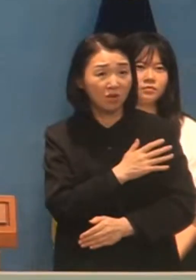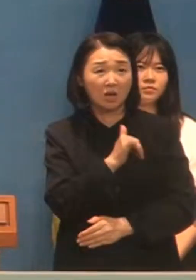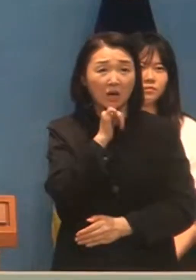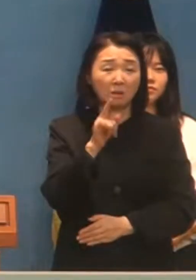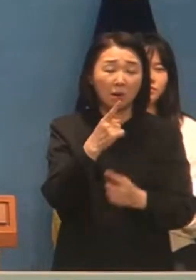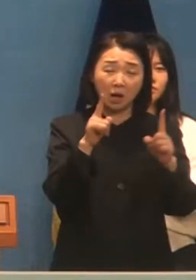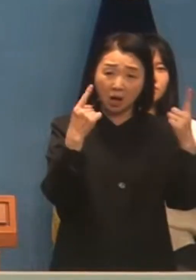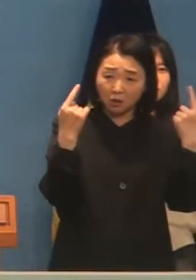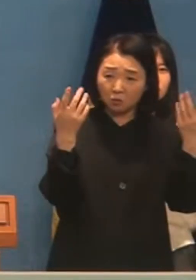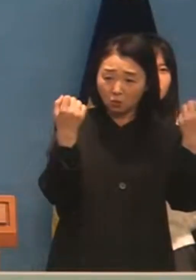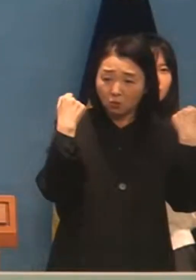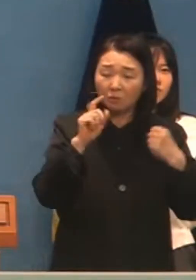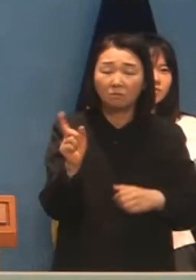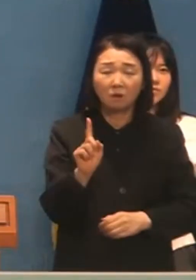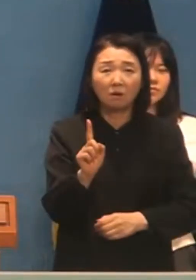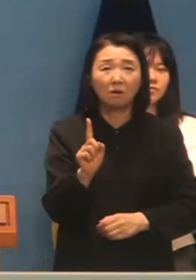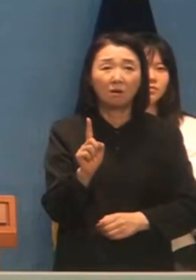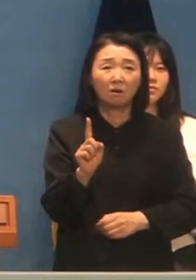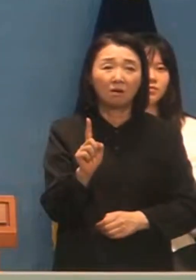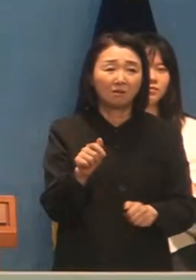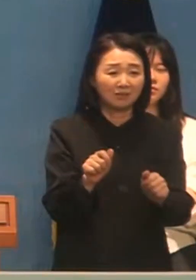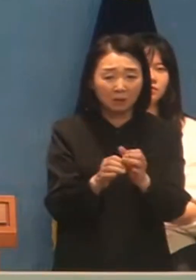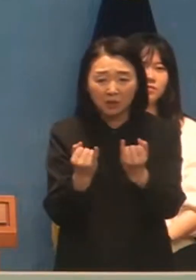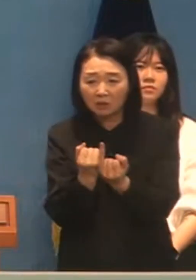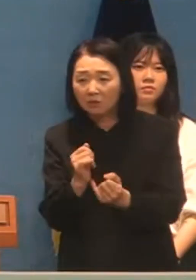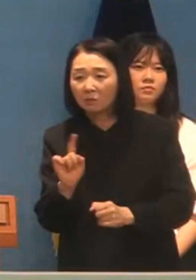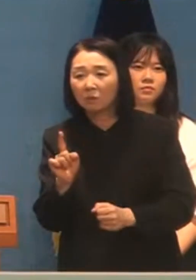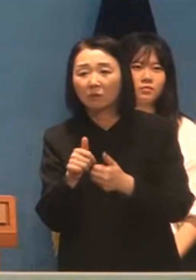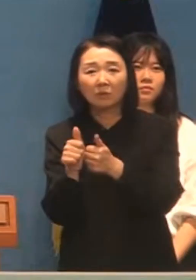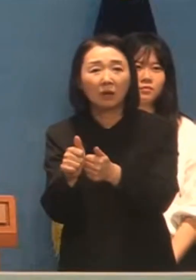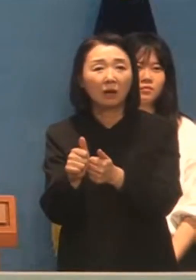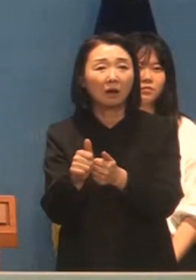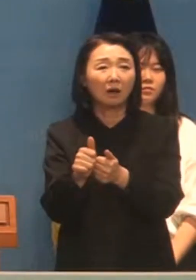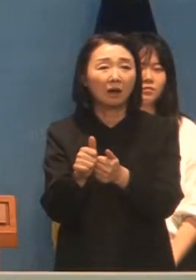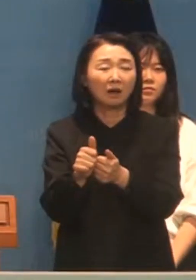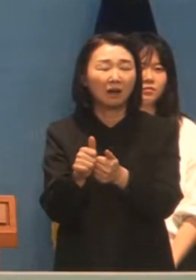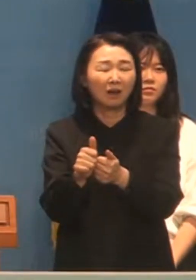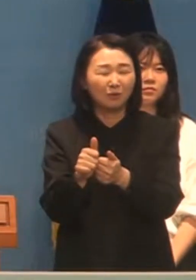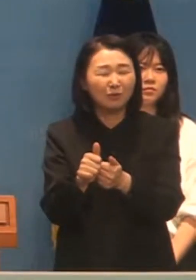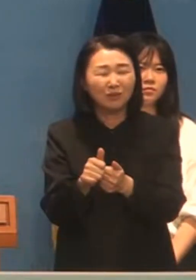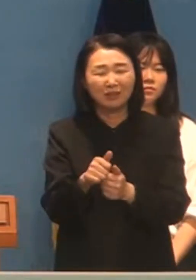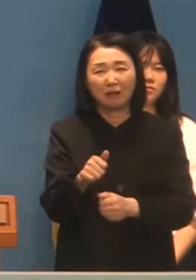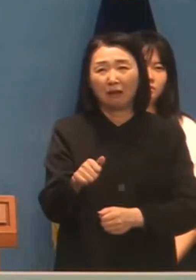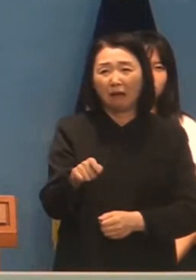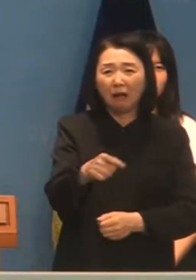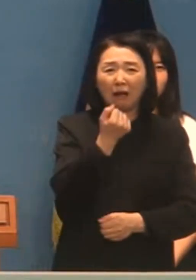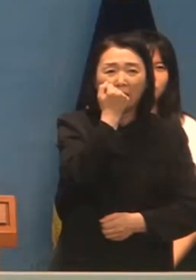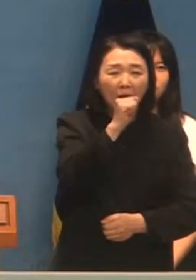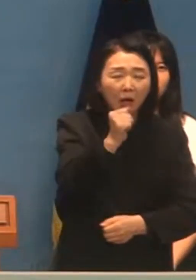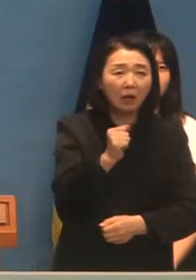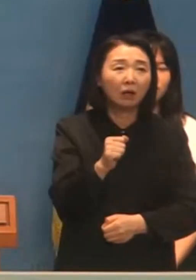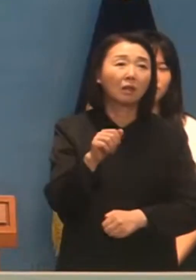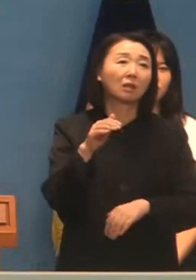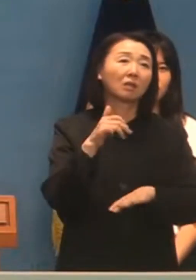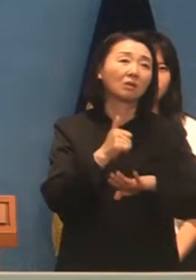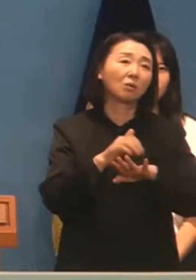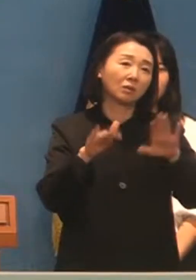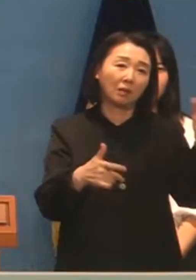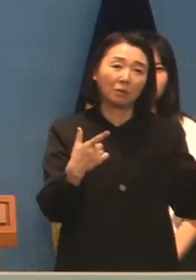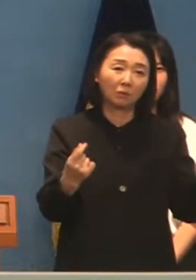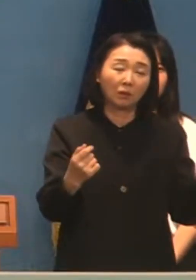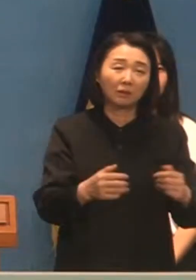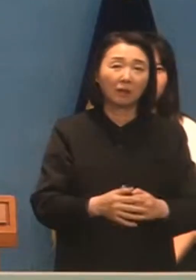학교를 나왔는지, 어떤 성별인지에 따라 쫓아오는 꼬리표는 곧 차별이 됩니다.